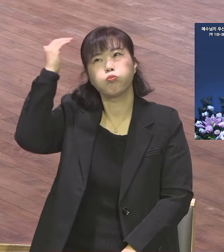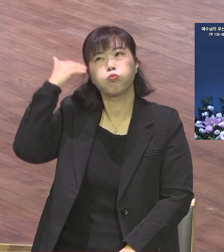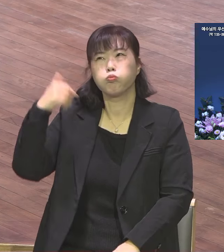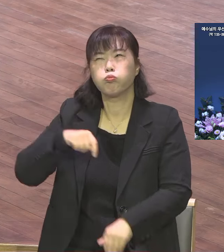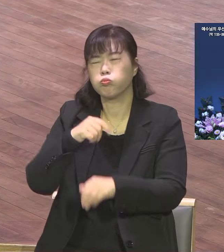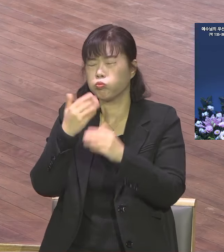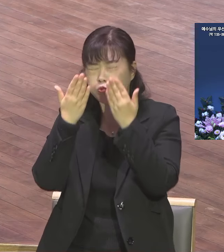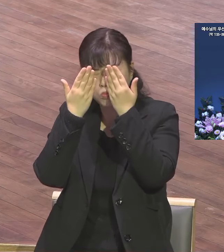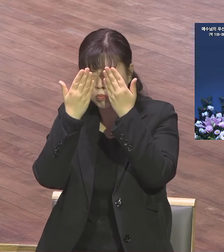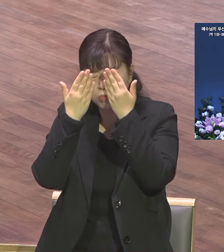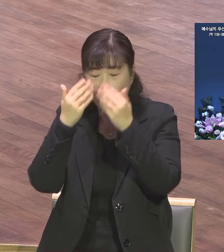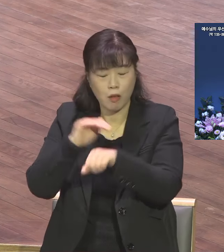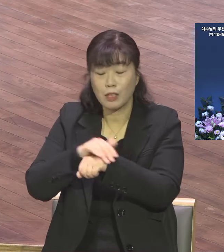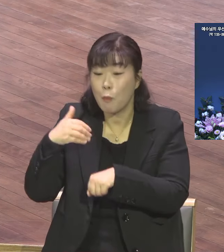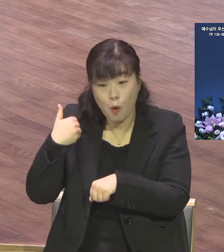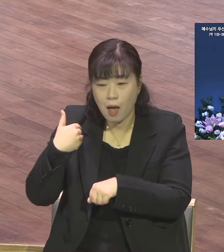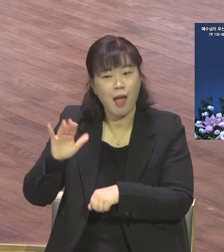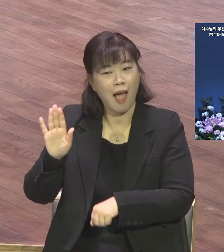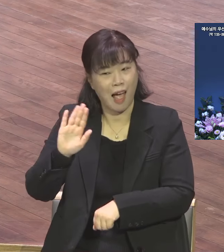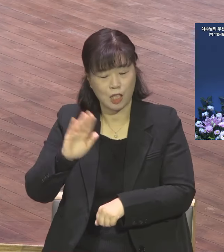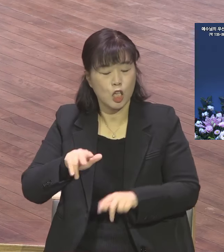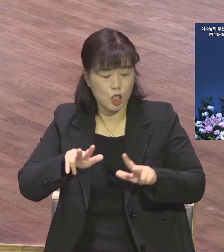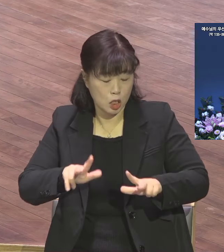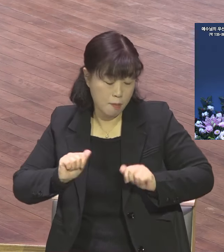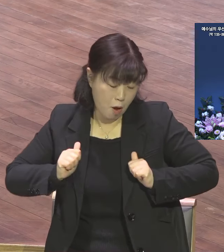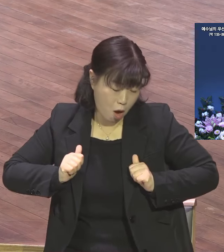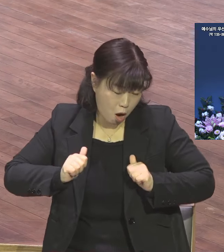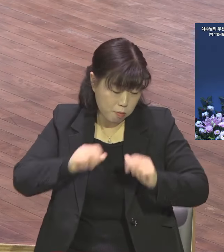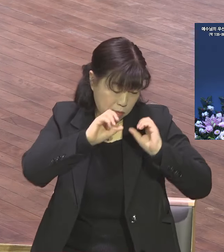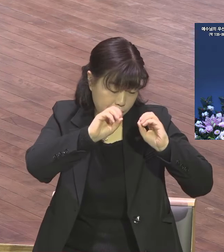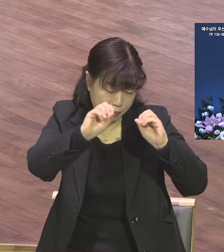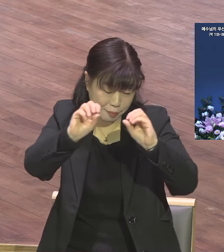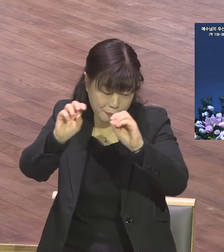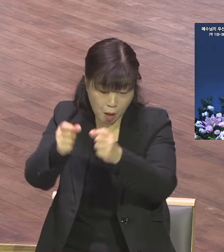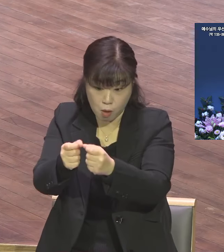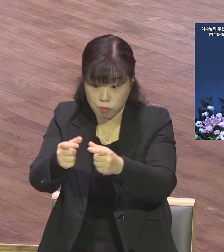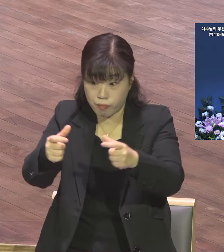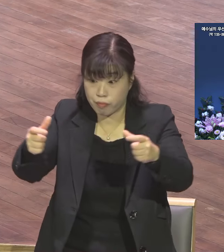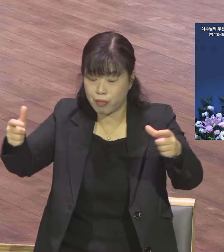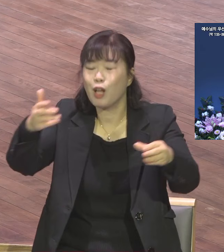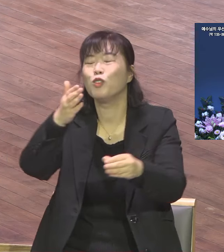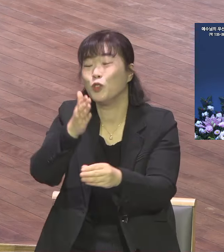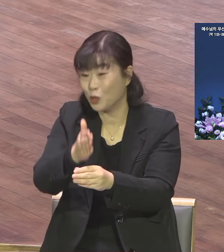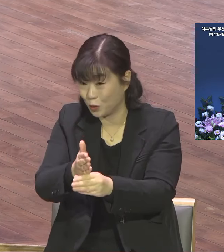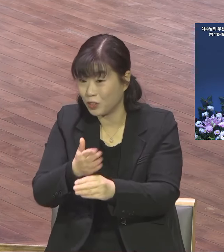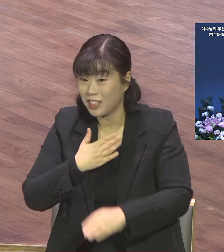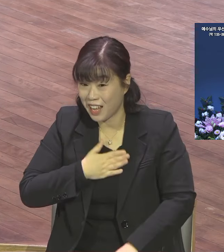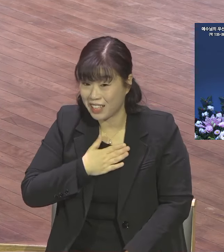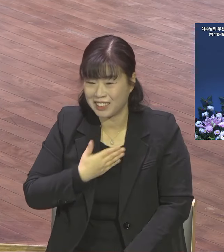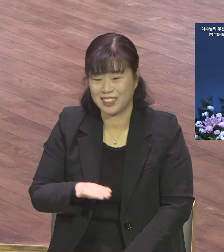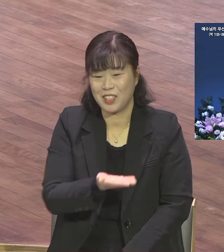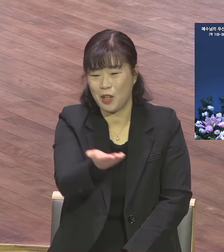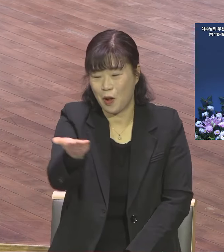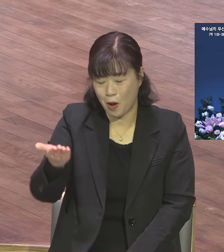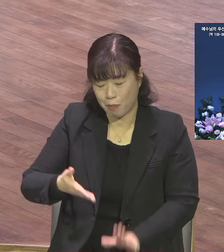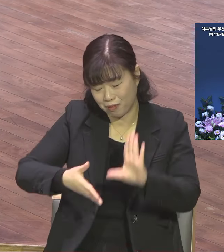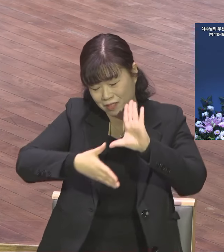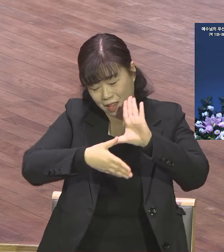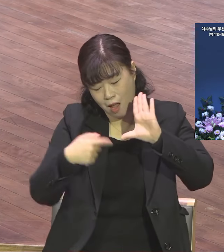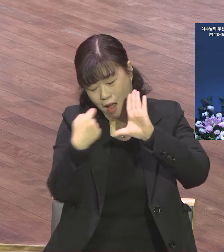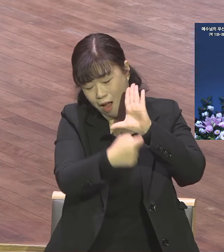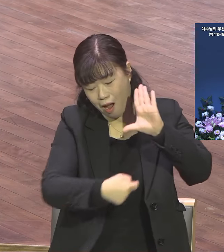여러분, 특별히 중남미 현장을 위해서 기도하시고 이 중남미 국가를